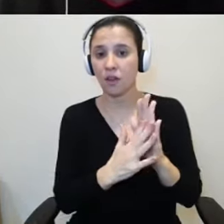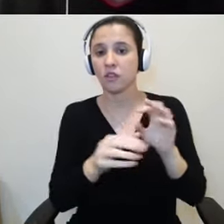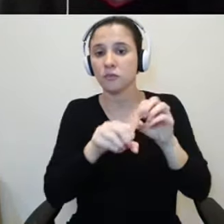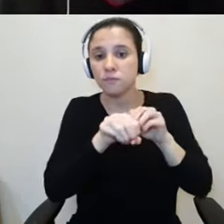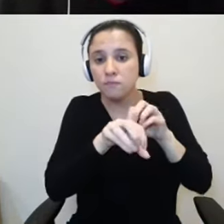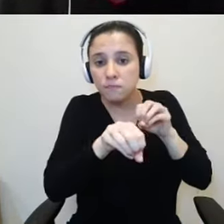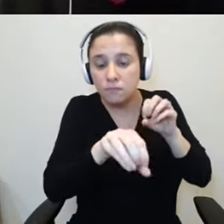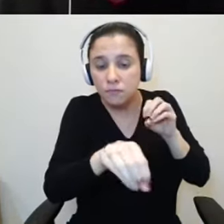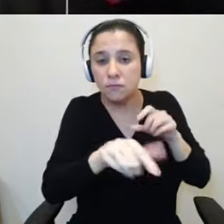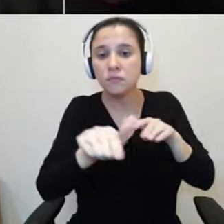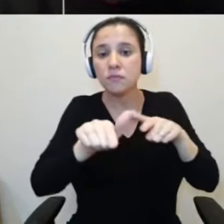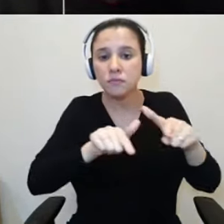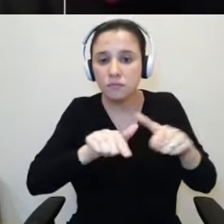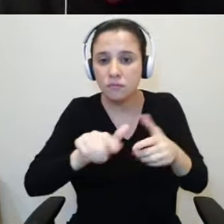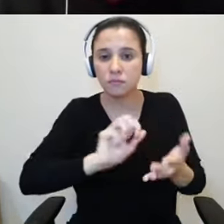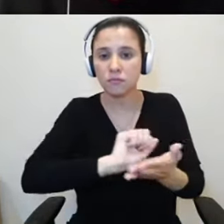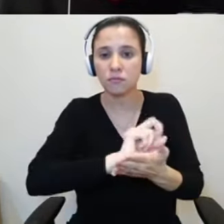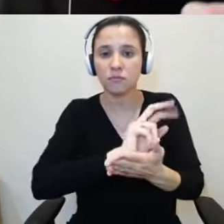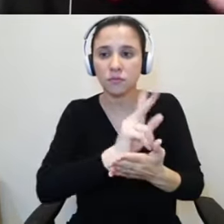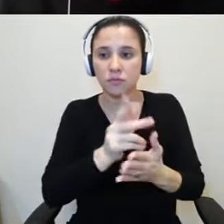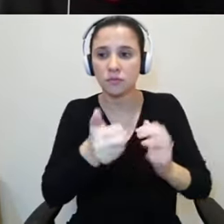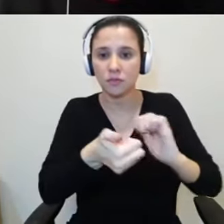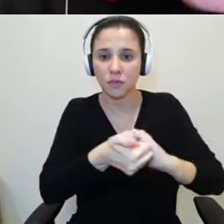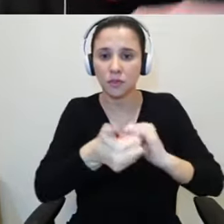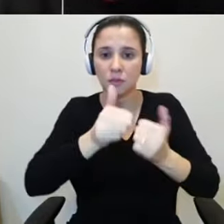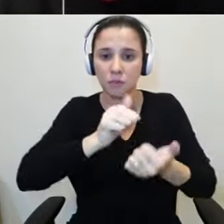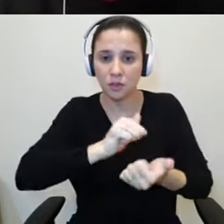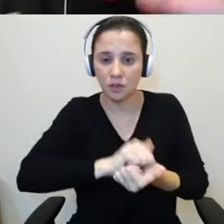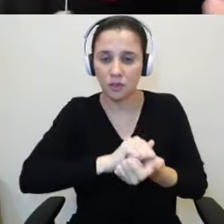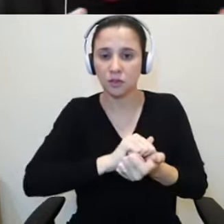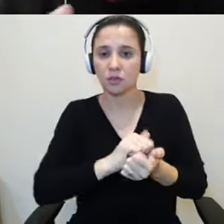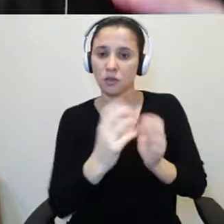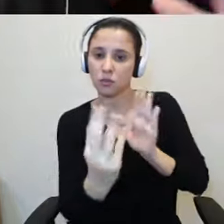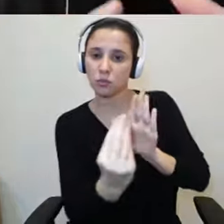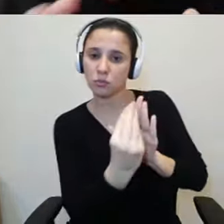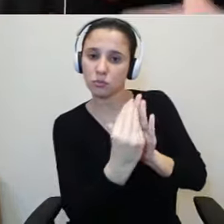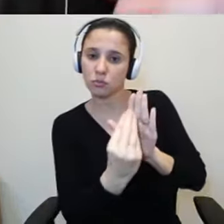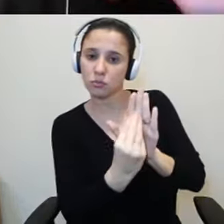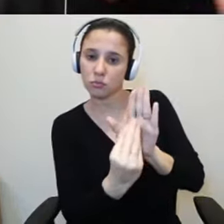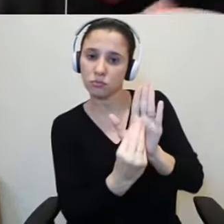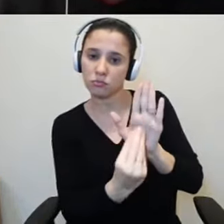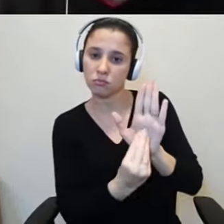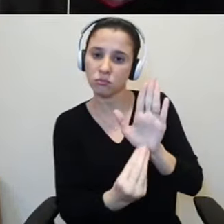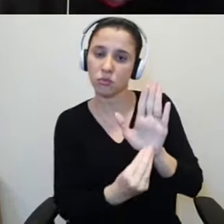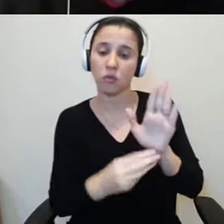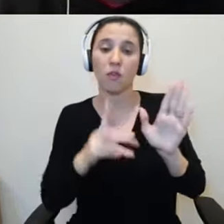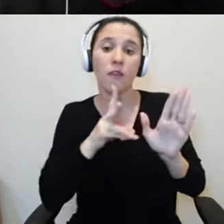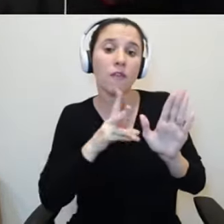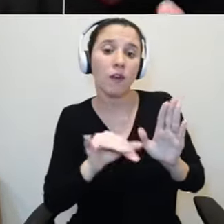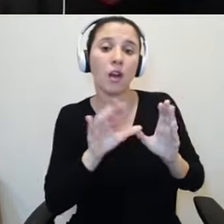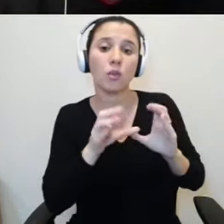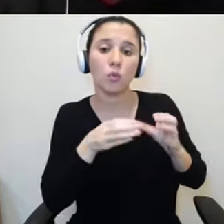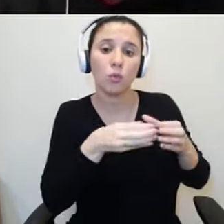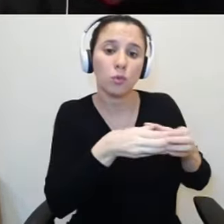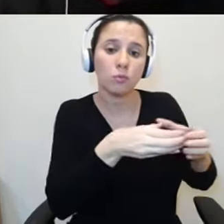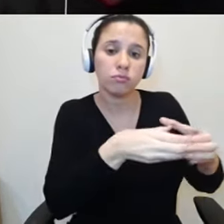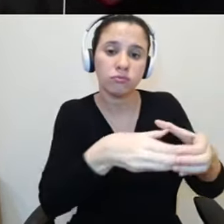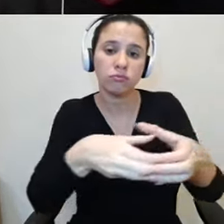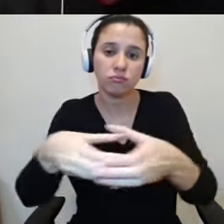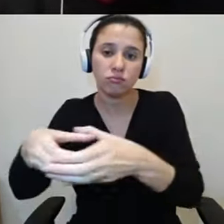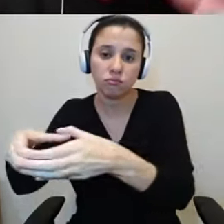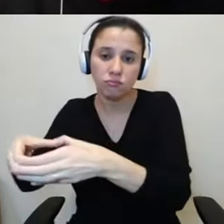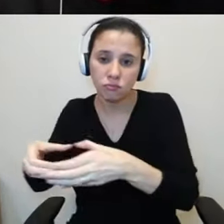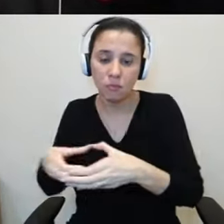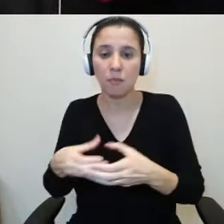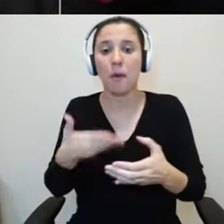tenham acesso. Então, os conteúdos vão ser agrupados para melhorar esse desenvolvimento de vocês. Essas atividades